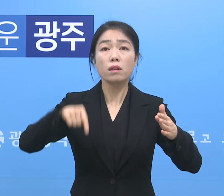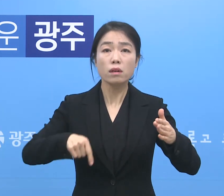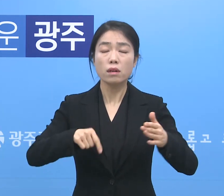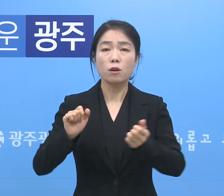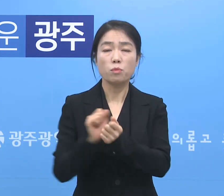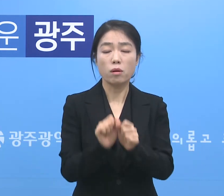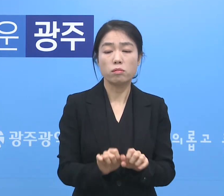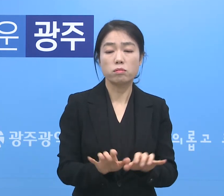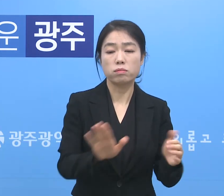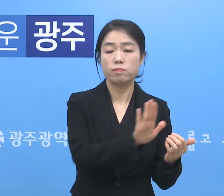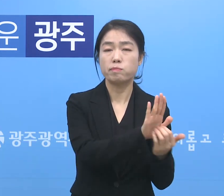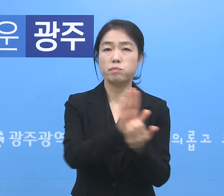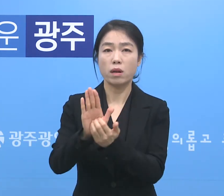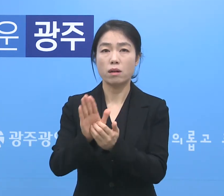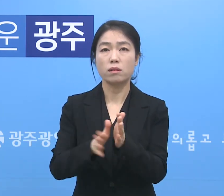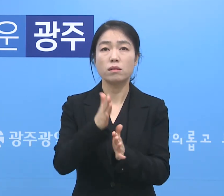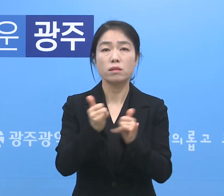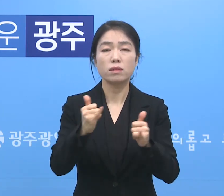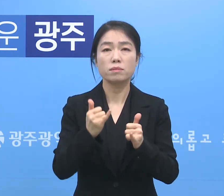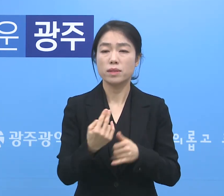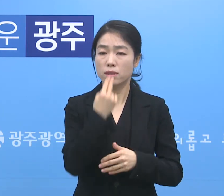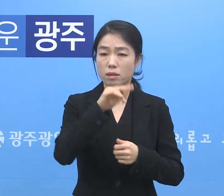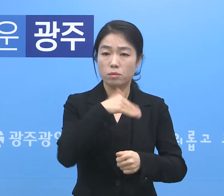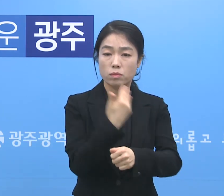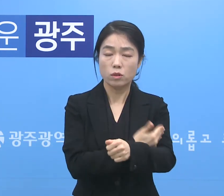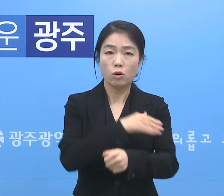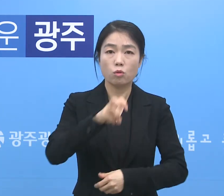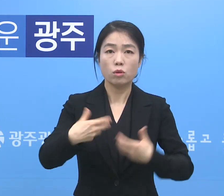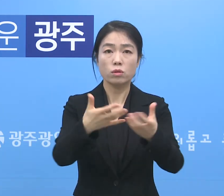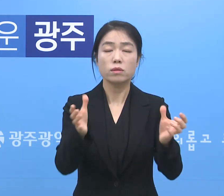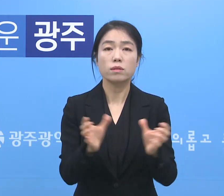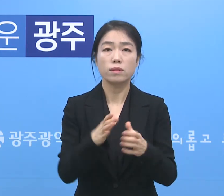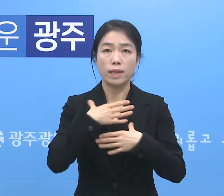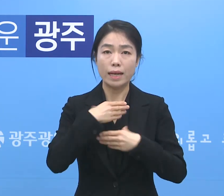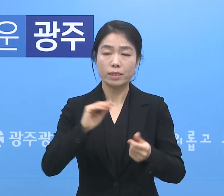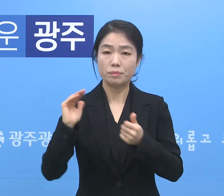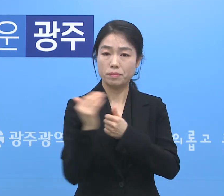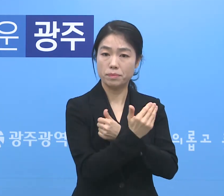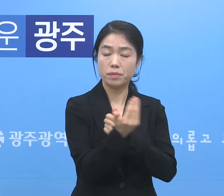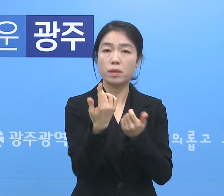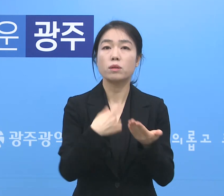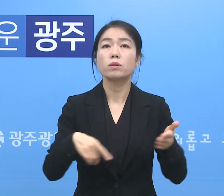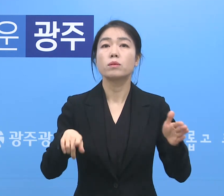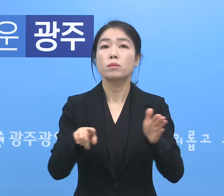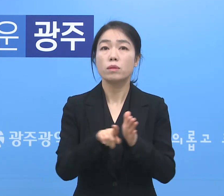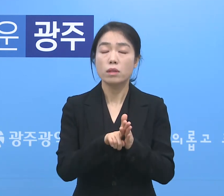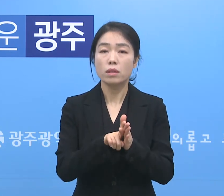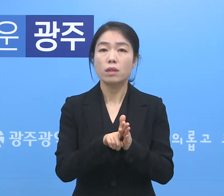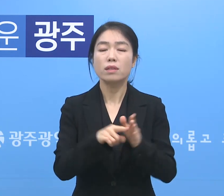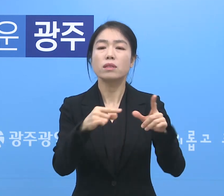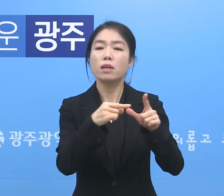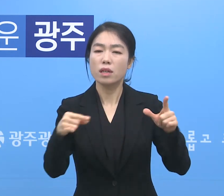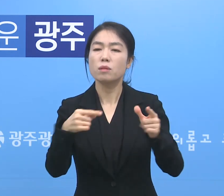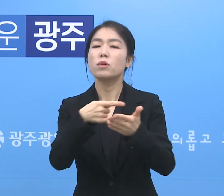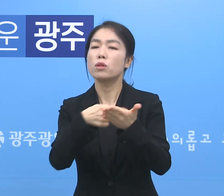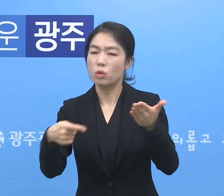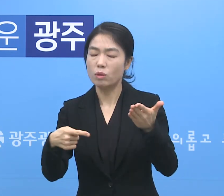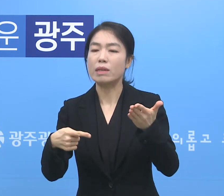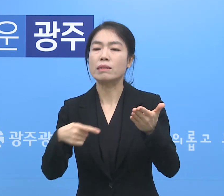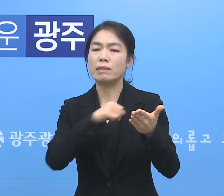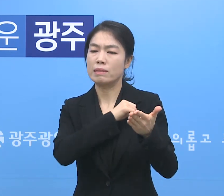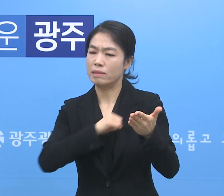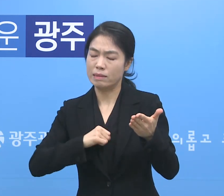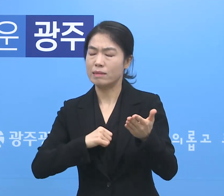지역감염 확산을 막아내고 시민의 생명권, 광주 공동체의 안전을 지켜내기 위해 일부 부작용이